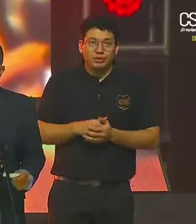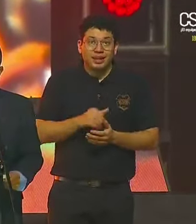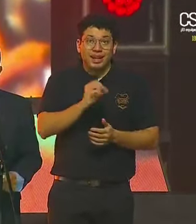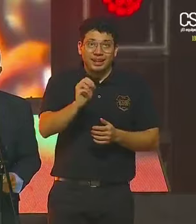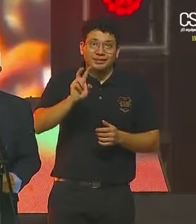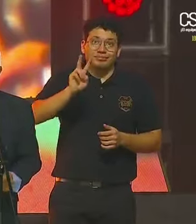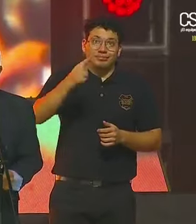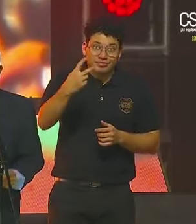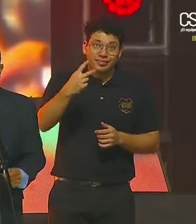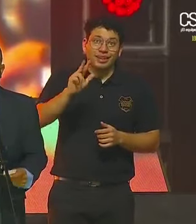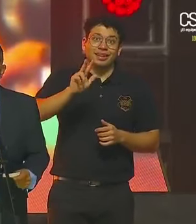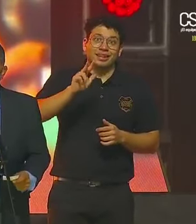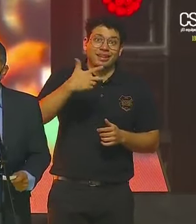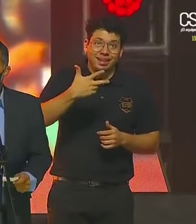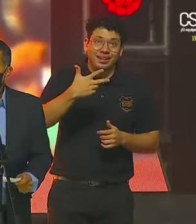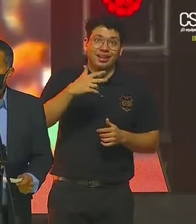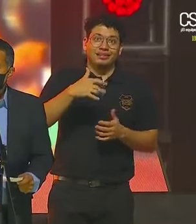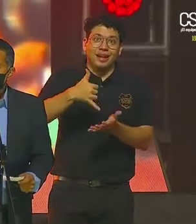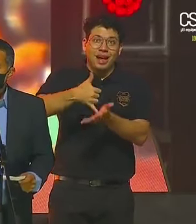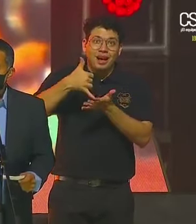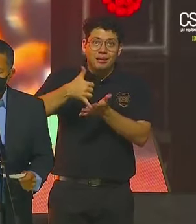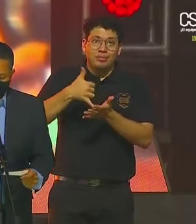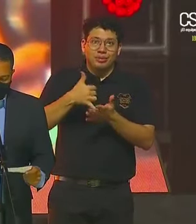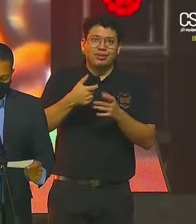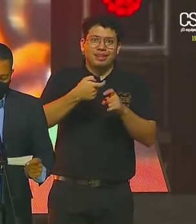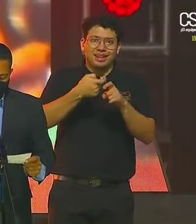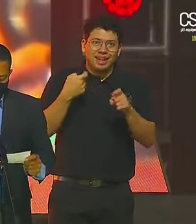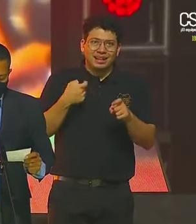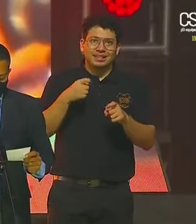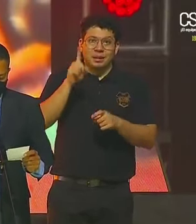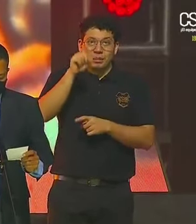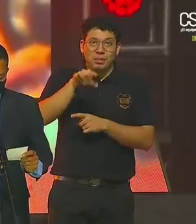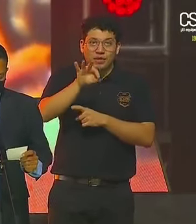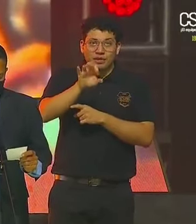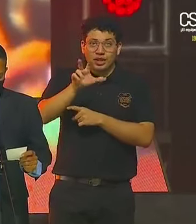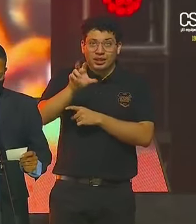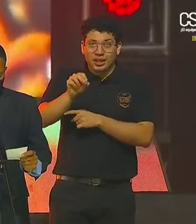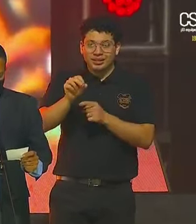y tetracampeón desde el año 1930 hasta